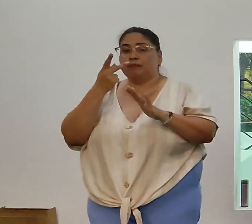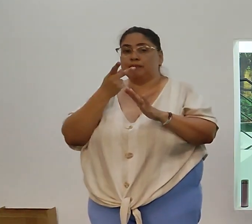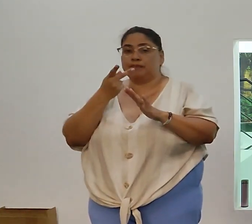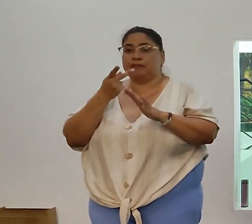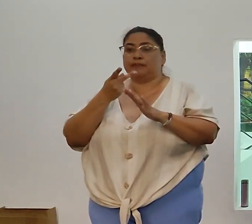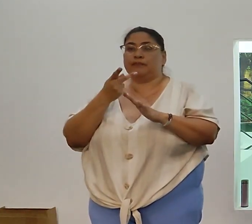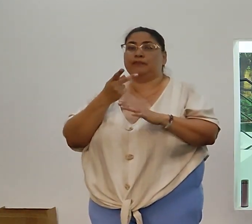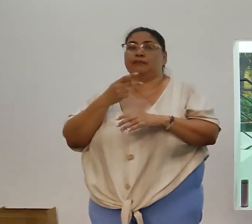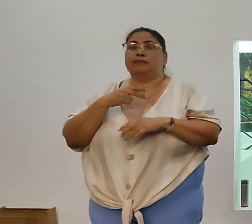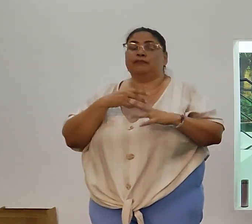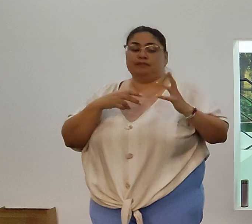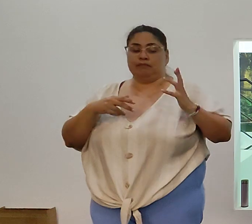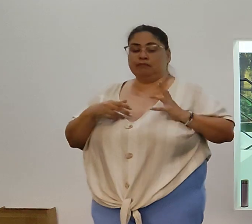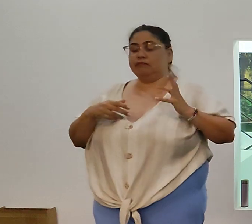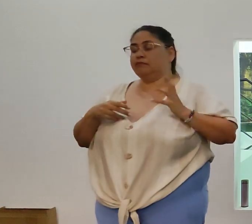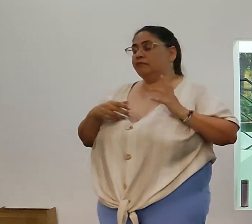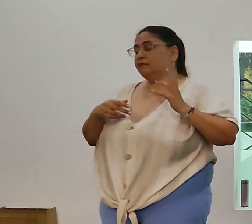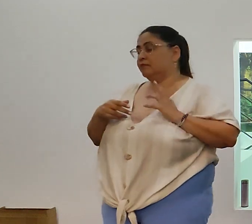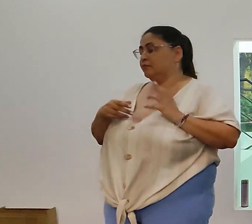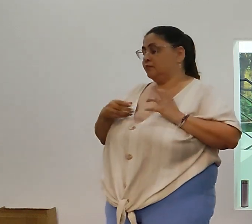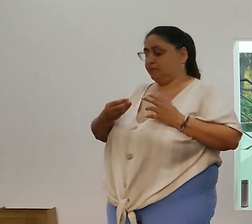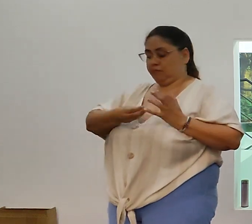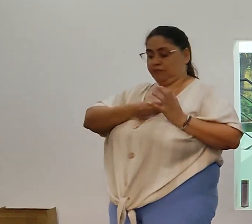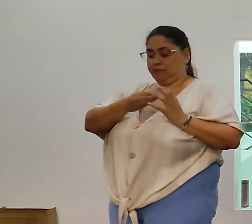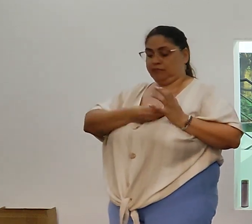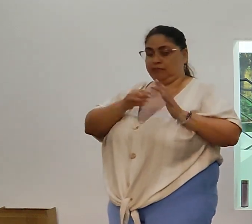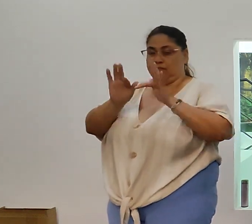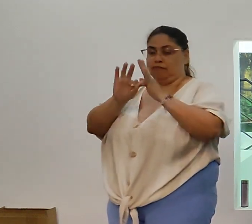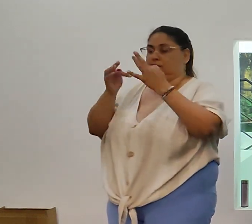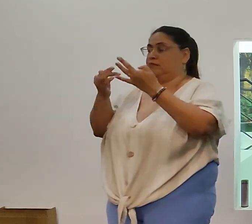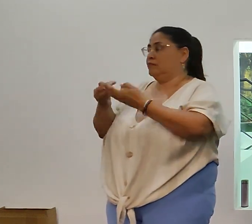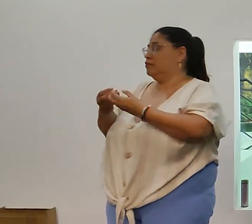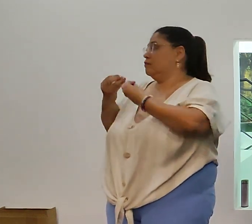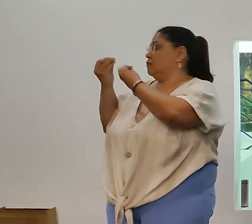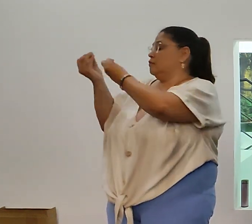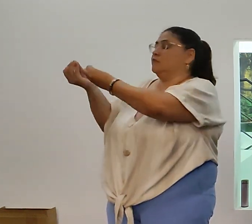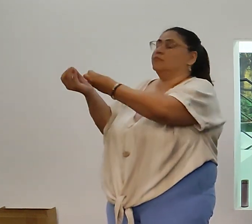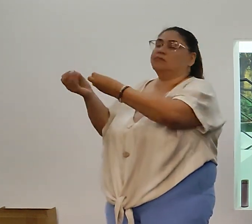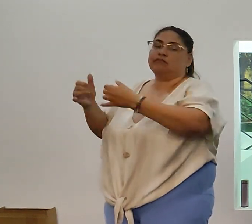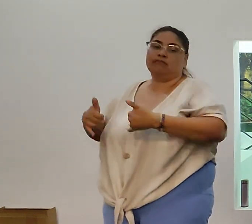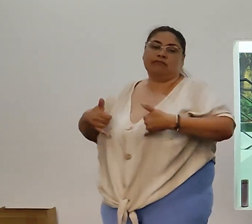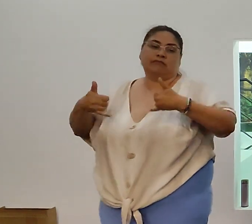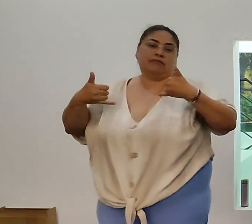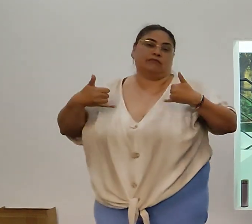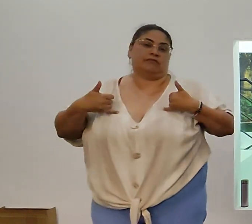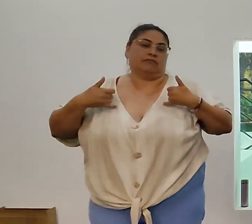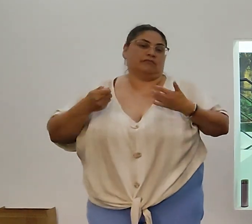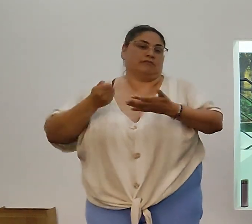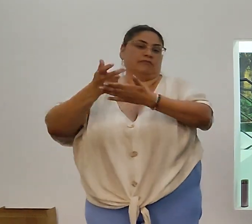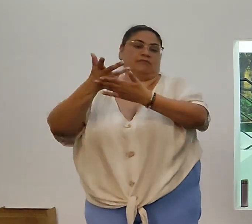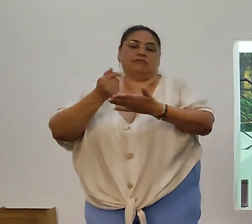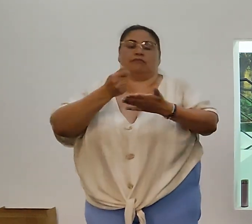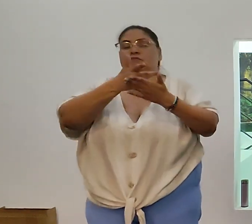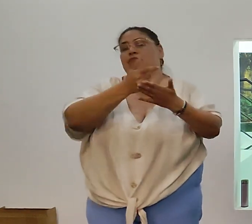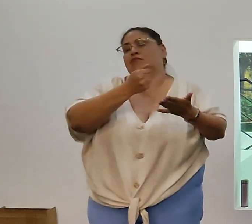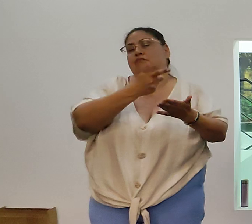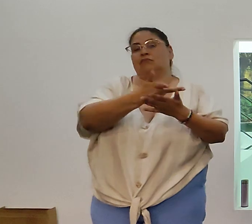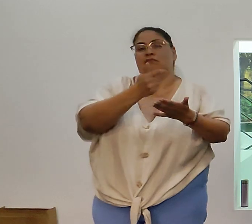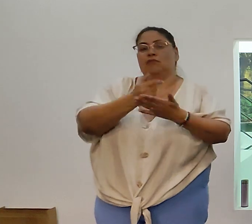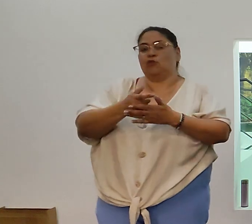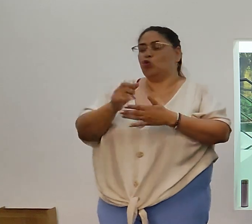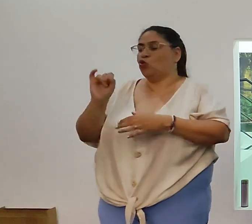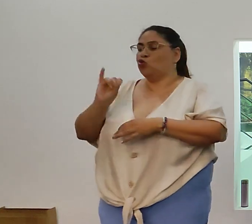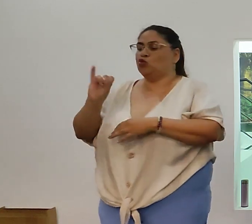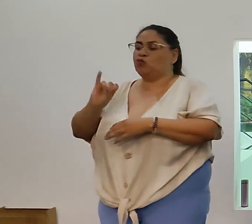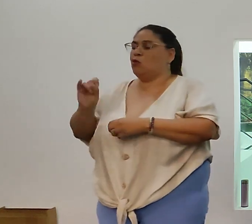estava vivo, ele esbanjou os seus bens com a sua família. Ele esbanjou os seus bens com os seus irmãos. Ele ostentou tudo que